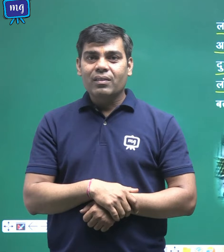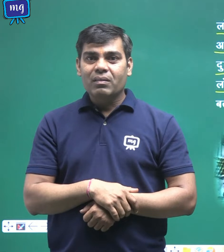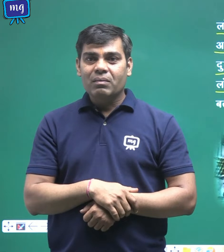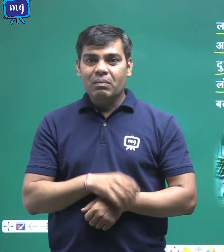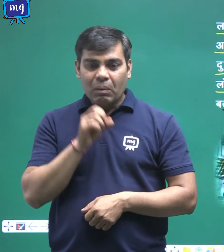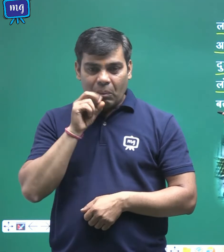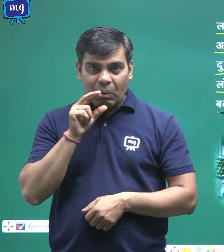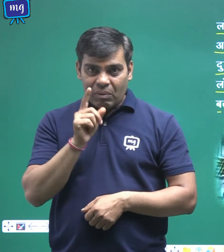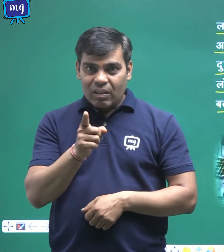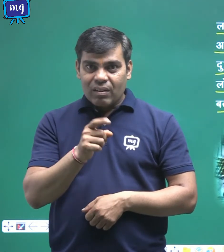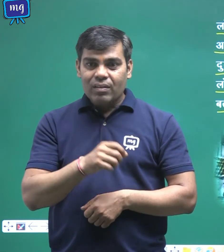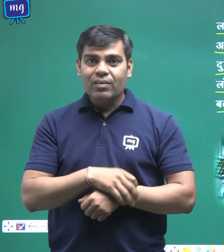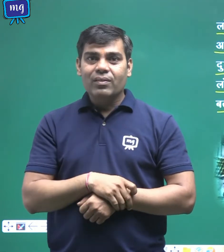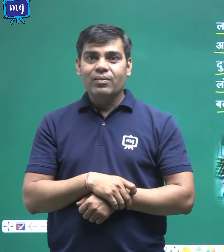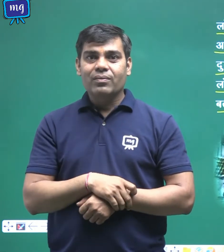बताकर